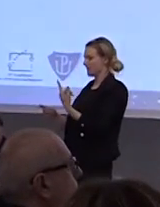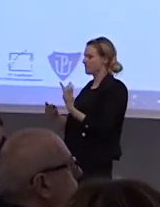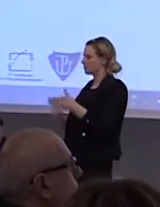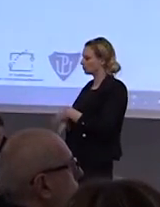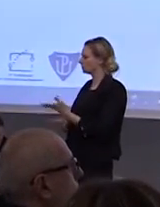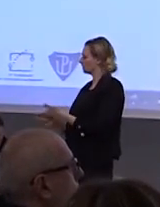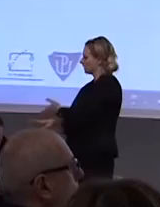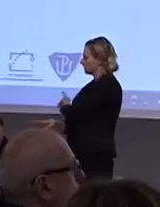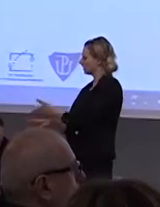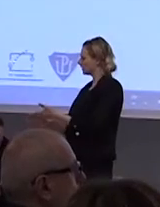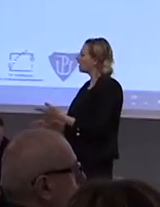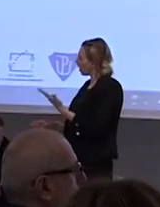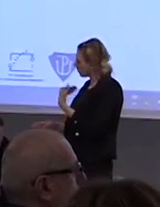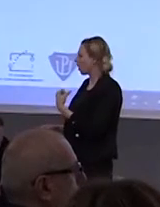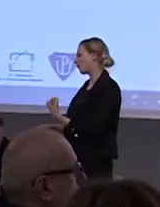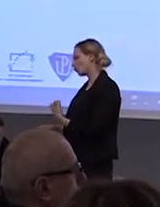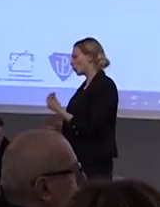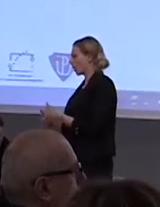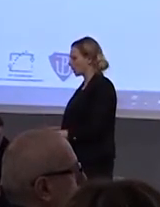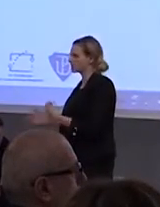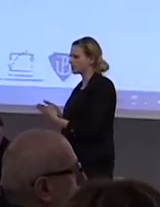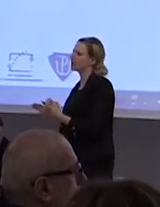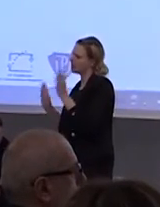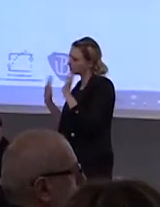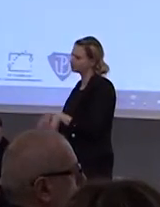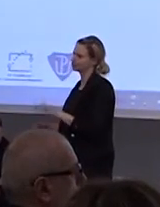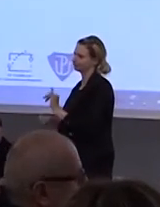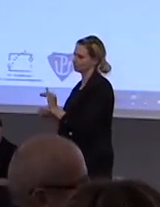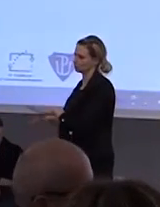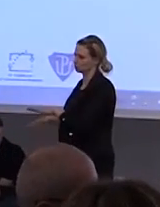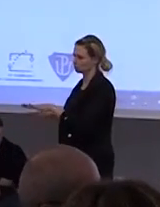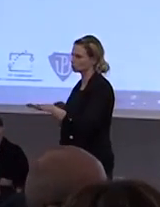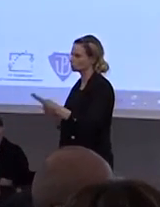International legislation clearly states the case for inclusive education.